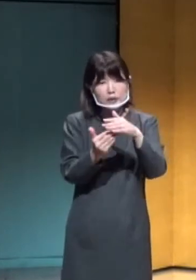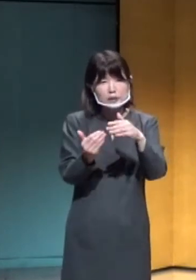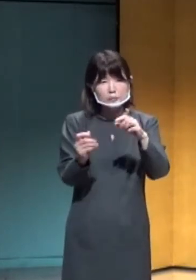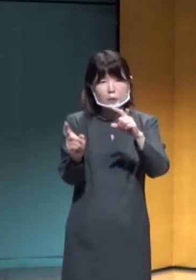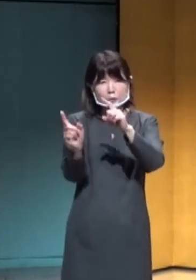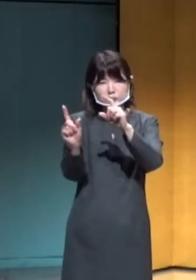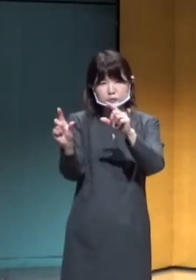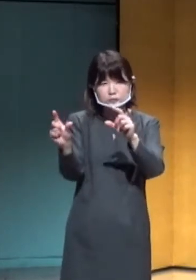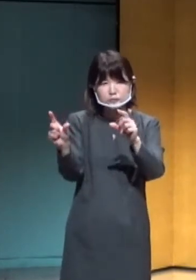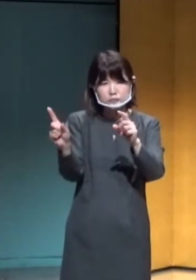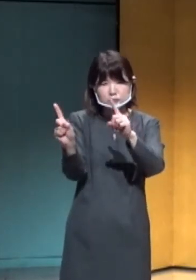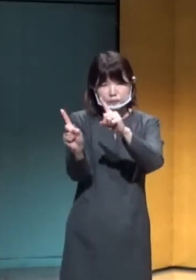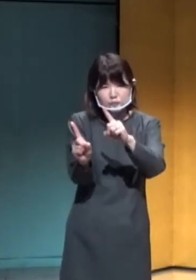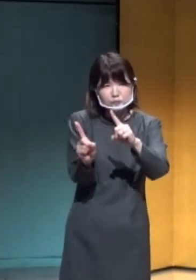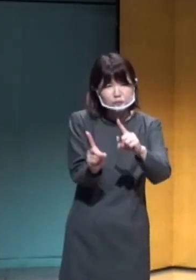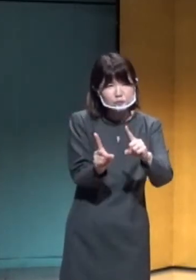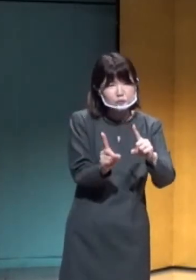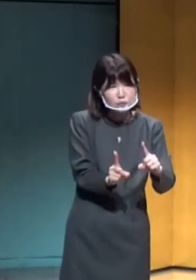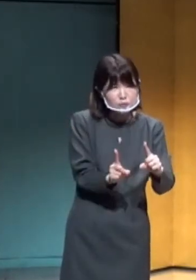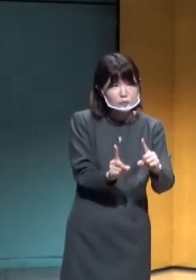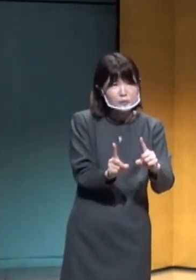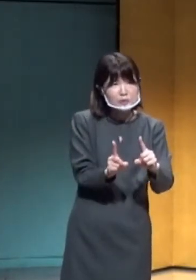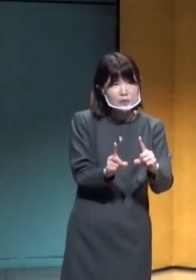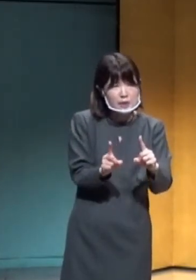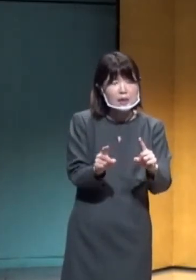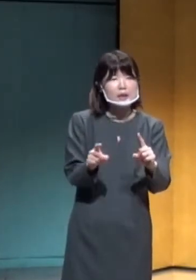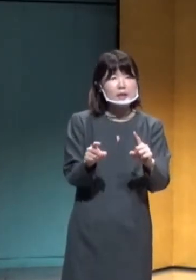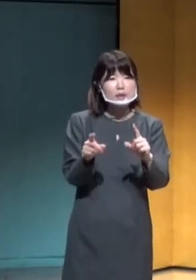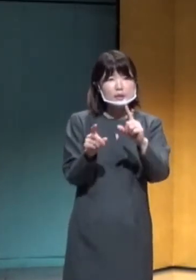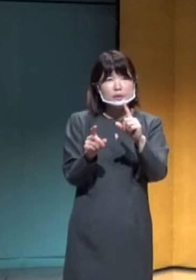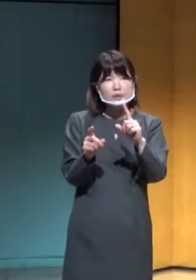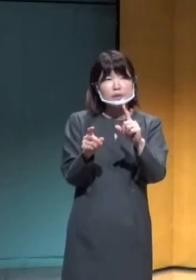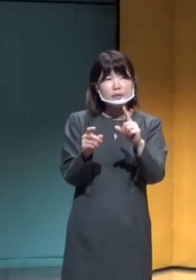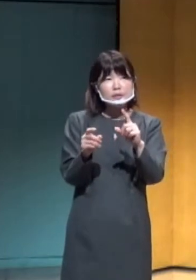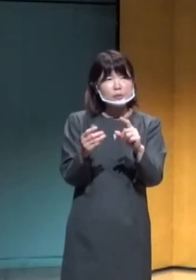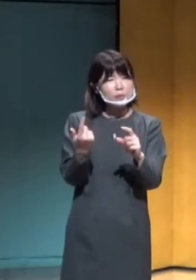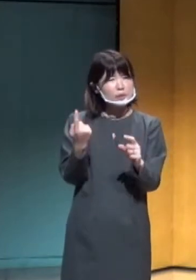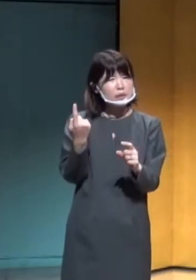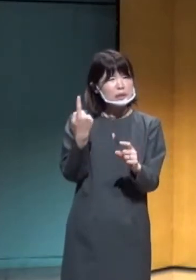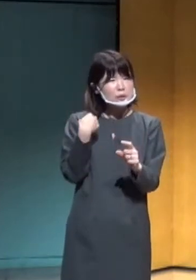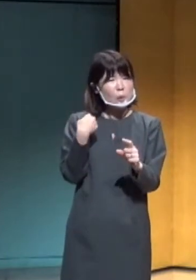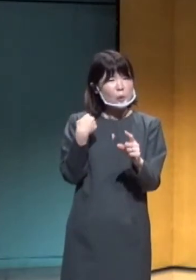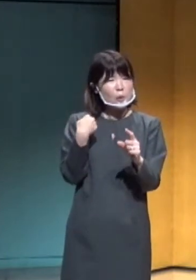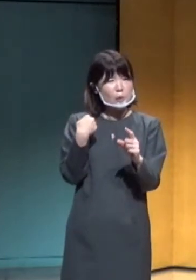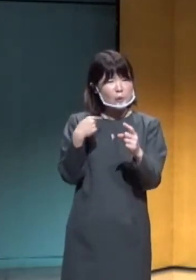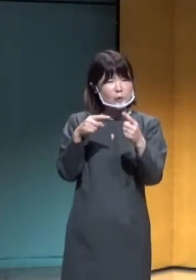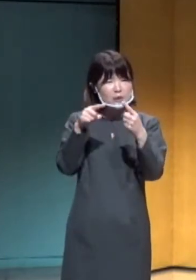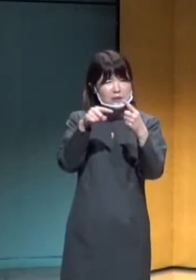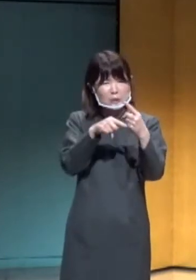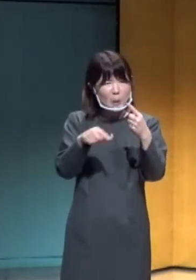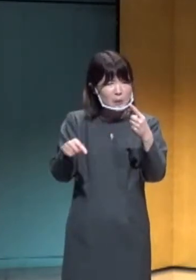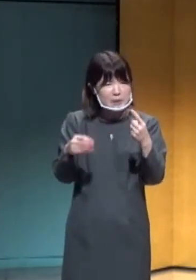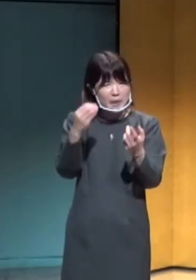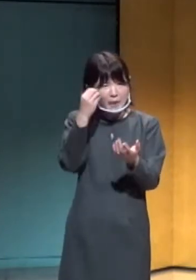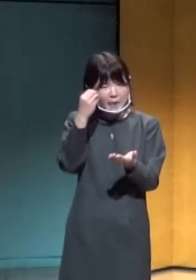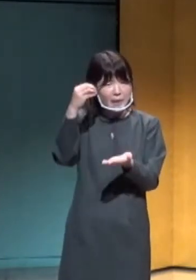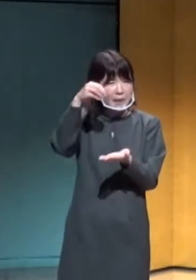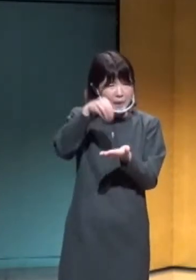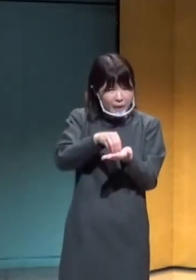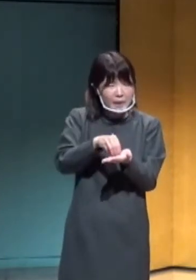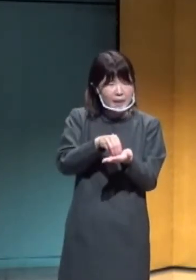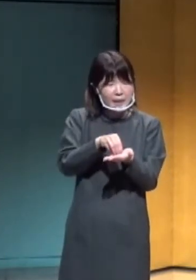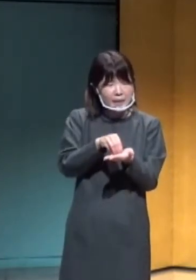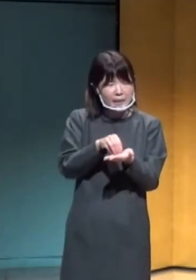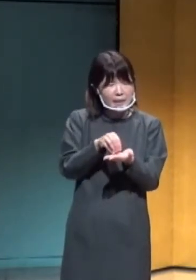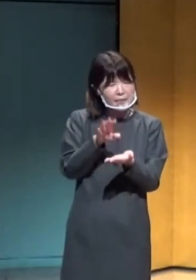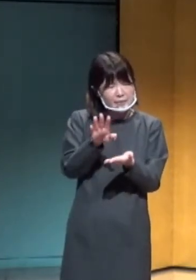感染者なし、まあ、残念ながら1月につきましては昨日1名の感染者が発生してしまいましたけれ